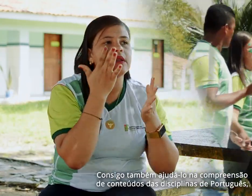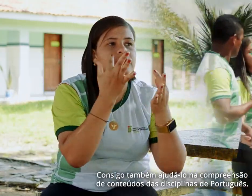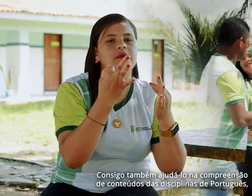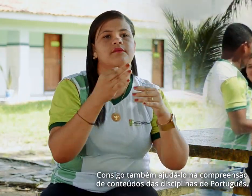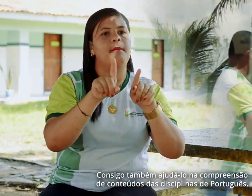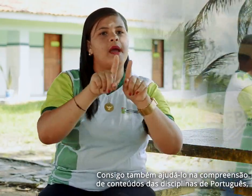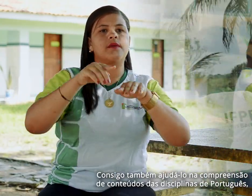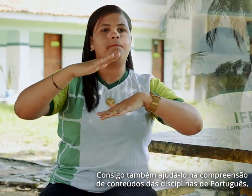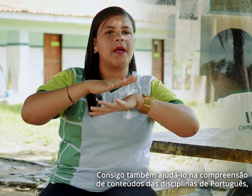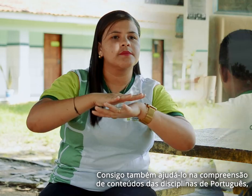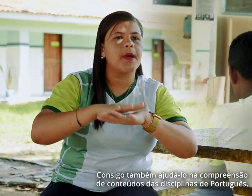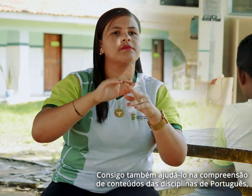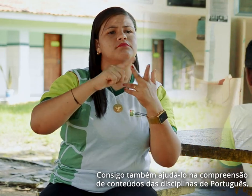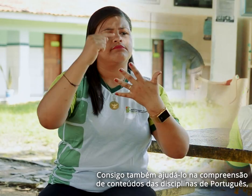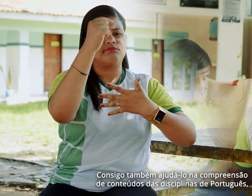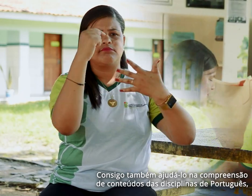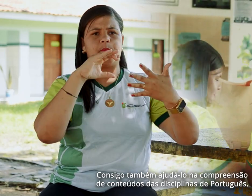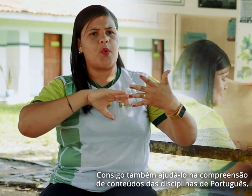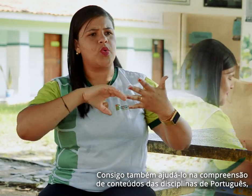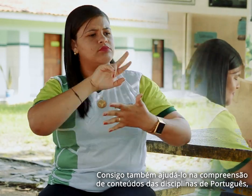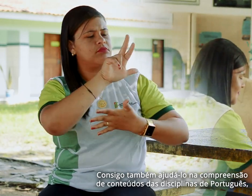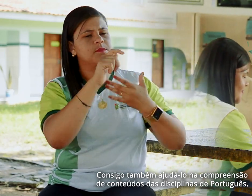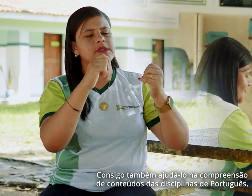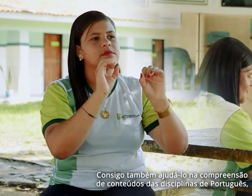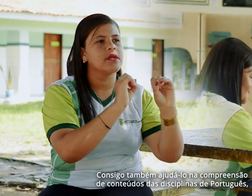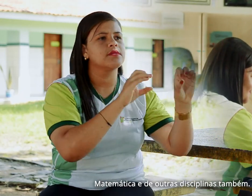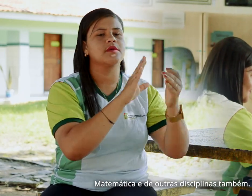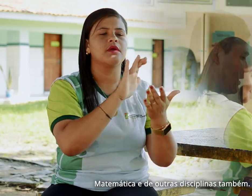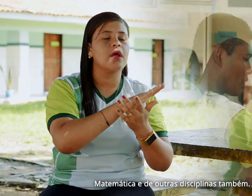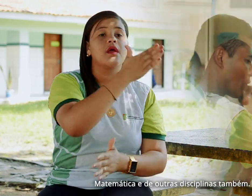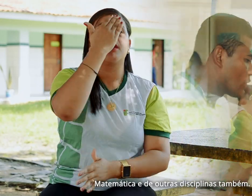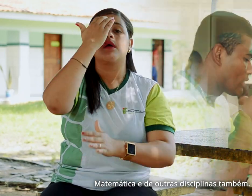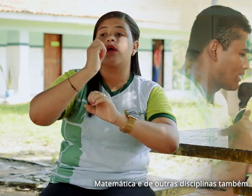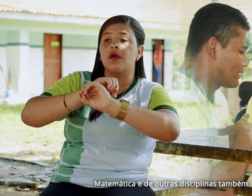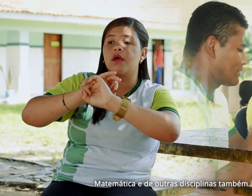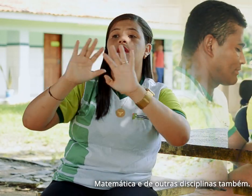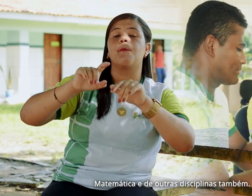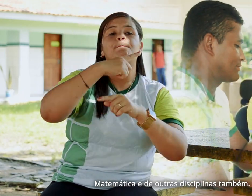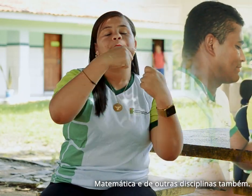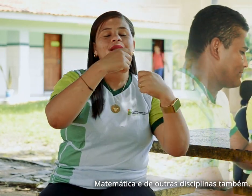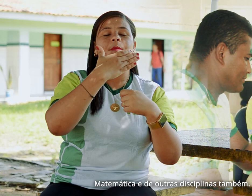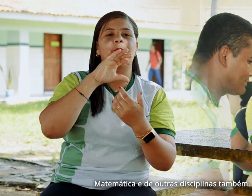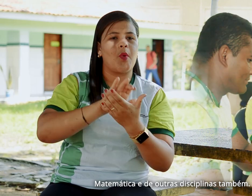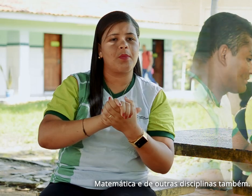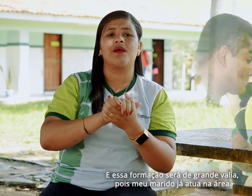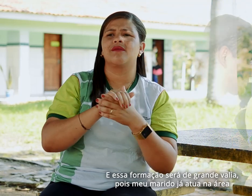Consigo também ajudá-lo na compreensão de conteúdos das disciplinas de português, matemática e de outras disciplinas também. E esta